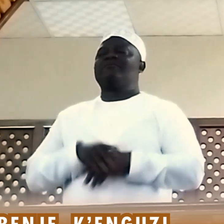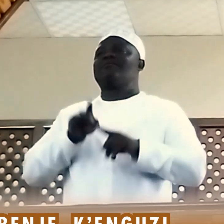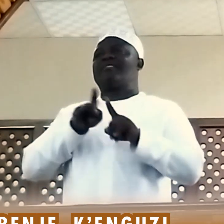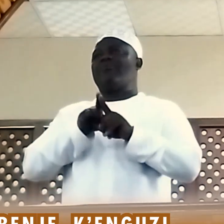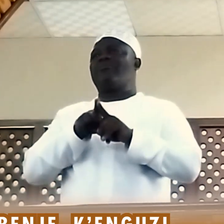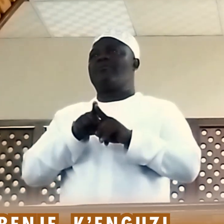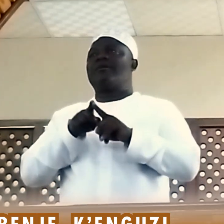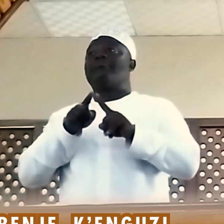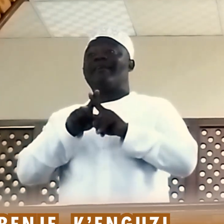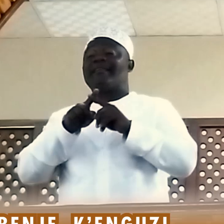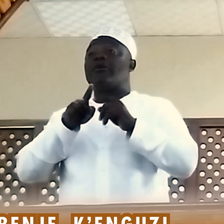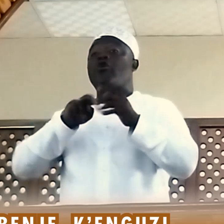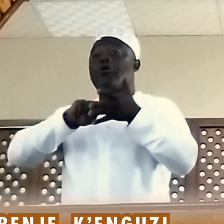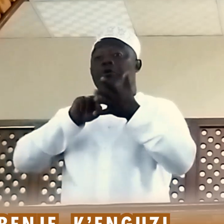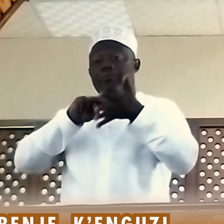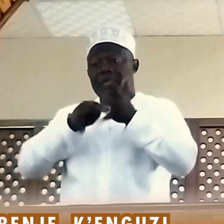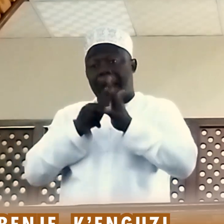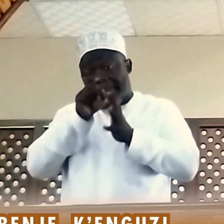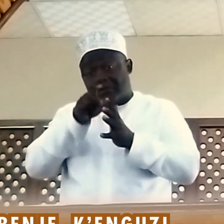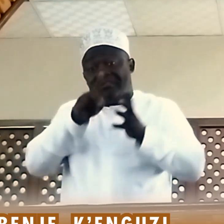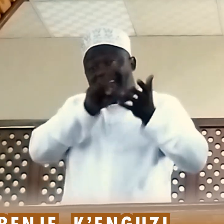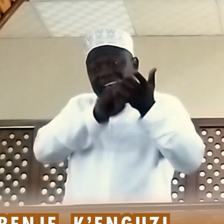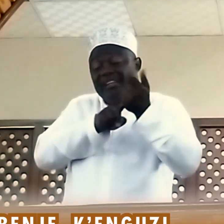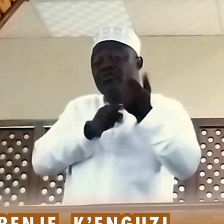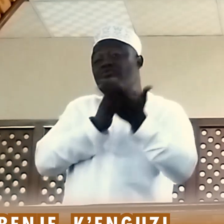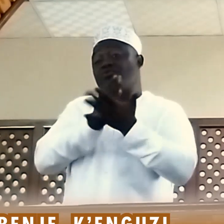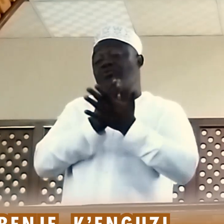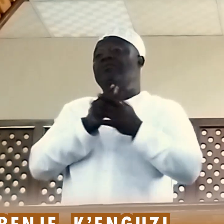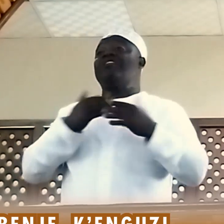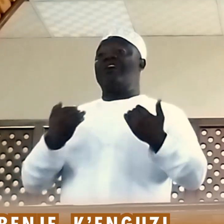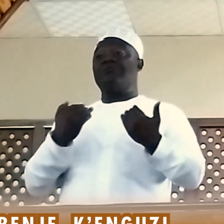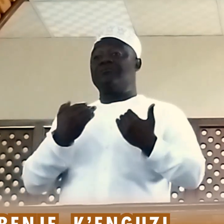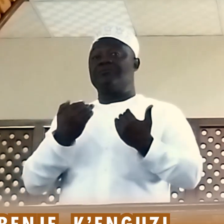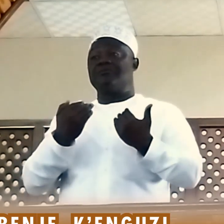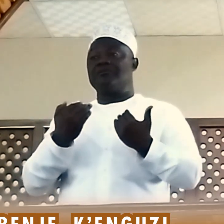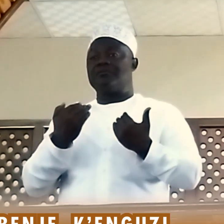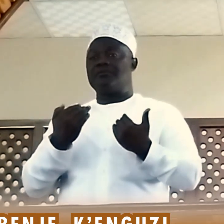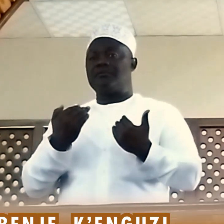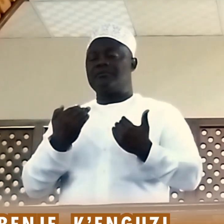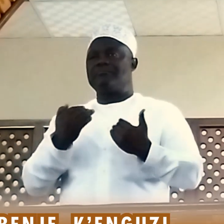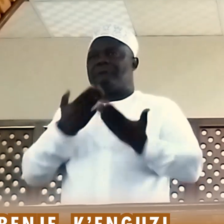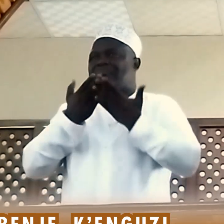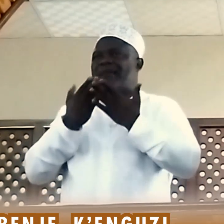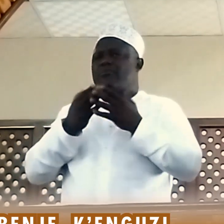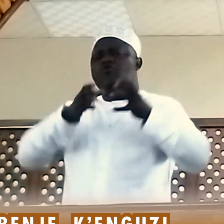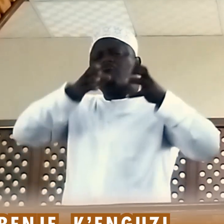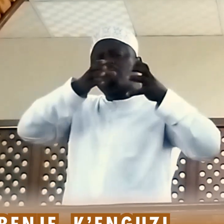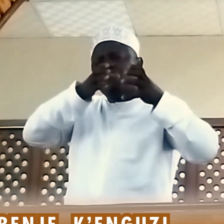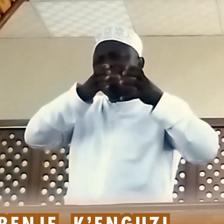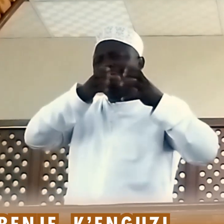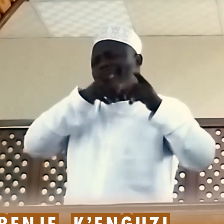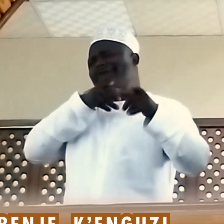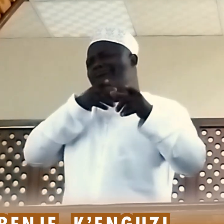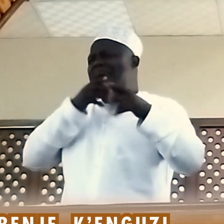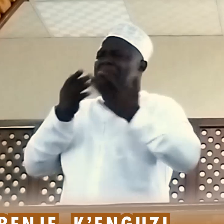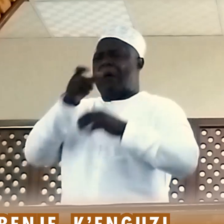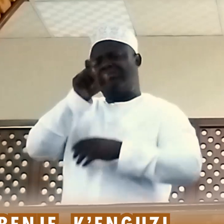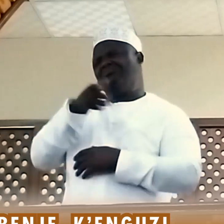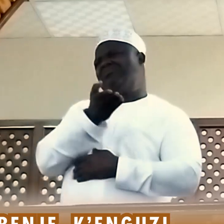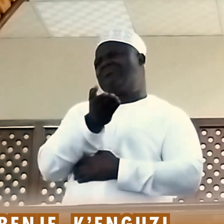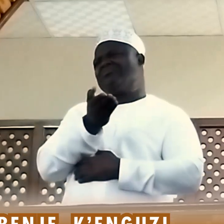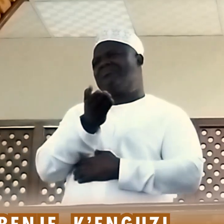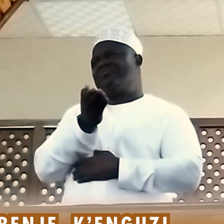farika min amwali nnas bil ithmi. Olwo wabeewo ka gurupu oba abantu oba